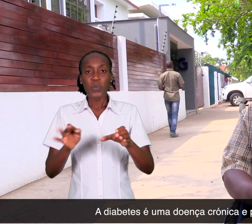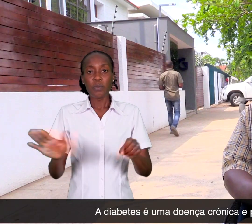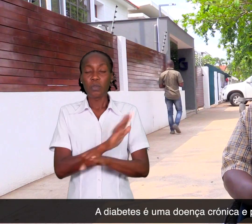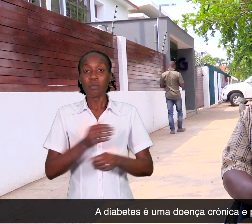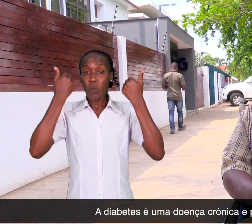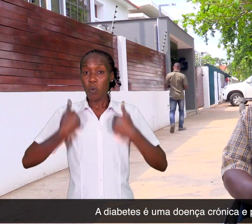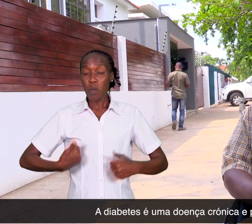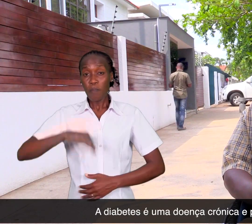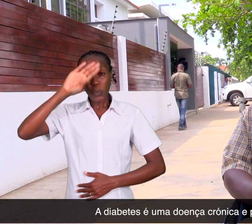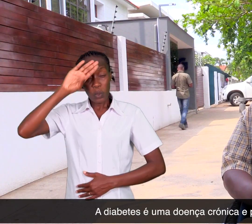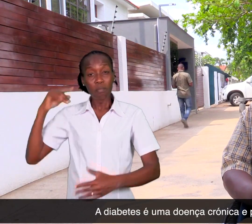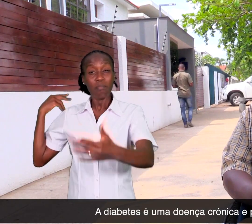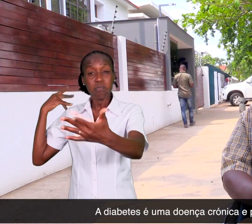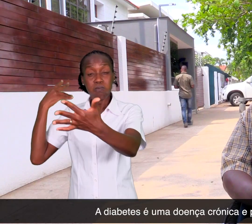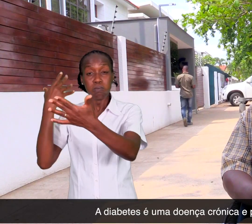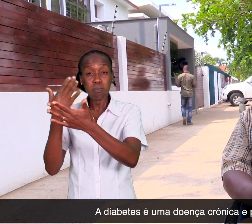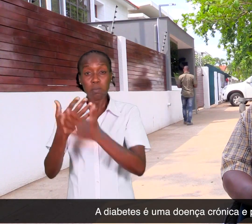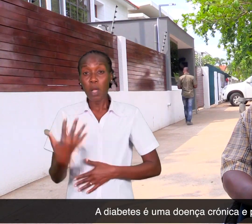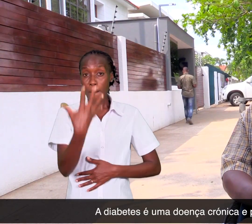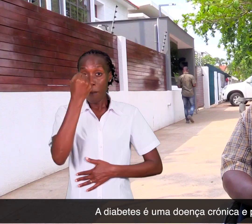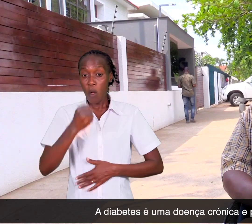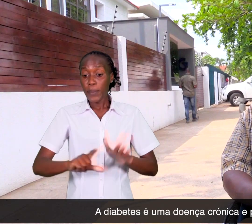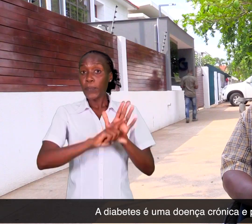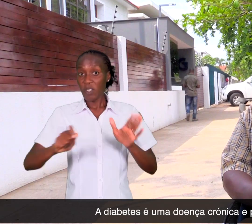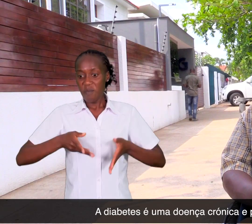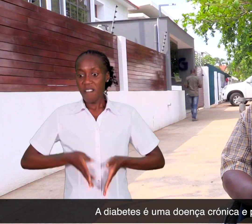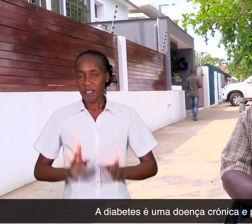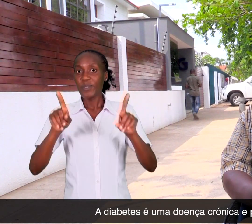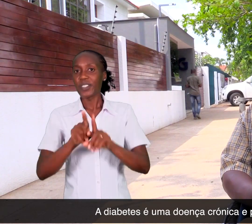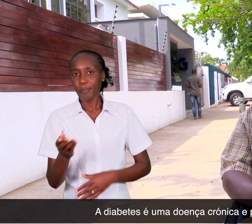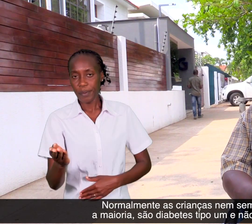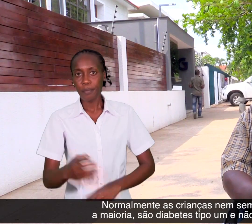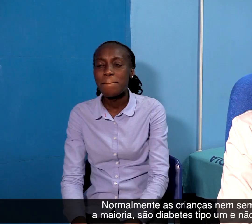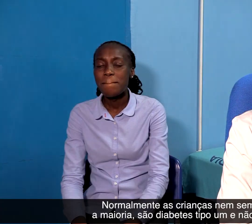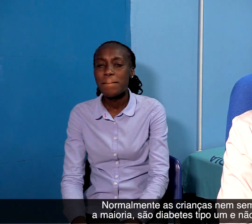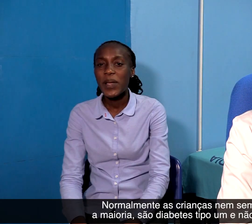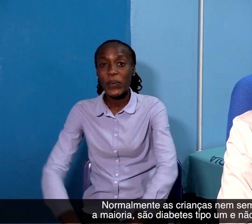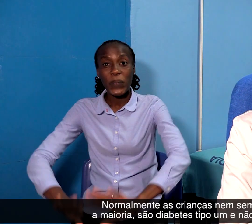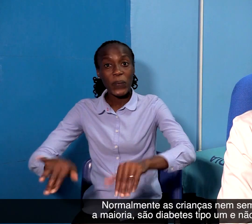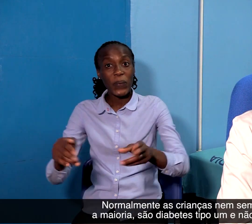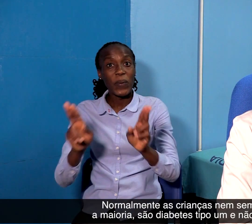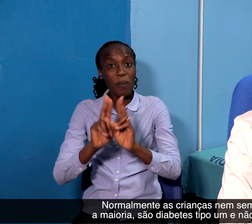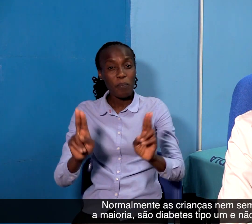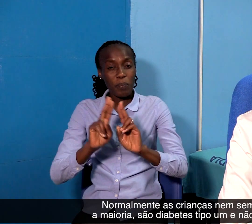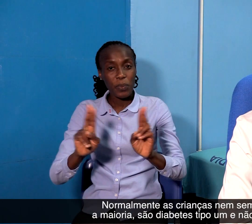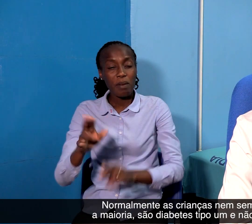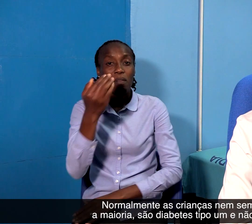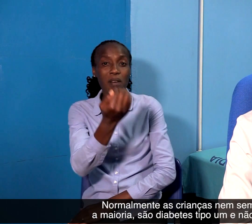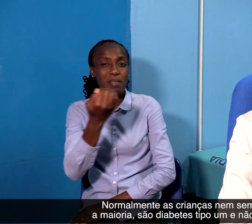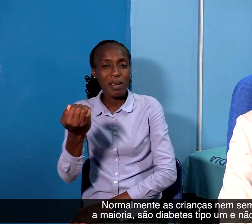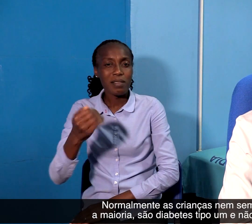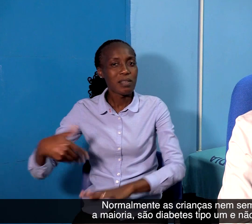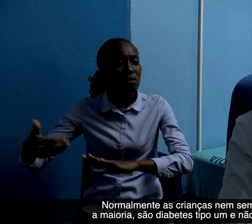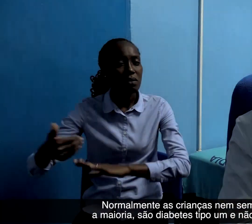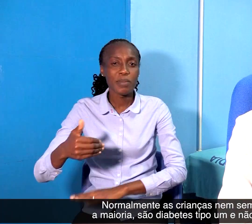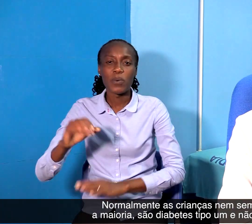A diabetes é uma doença crônica e pode ser hereditária. Normalmente as crianças, nem sempre,